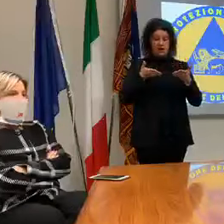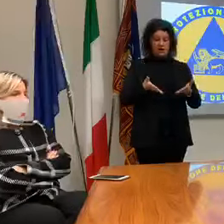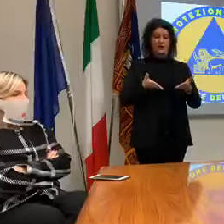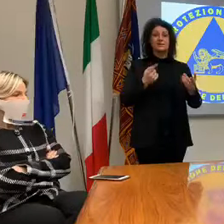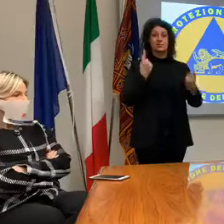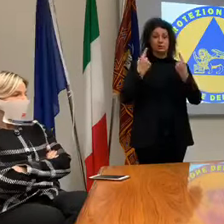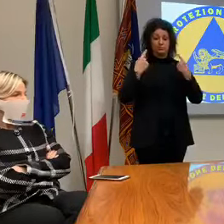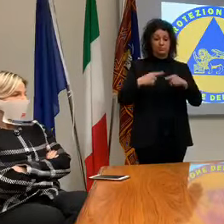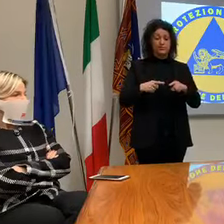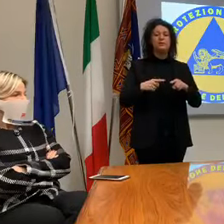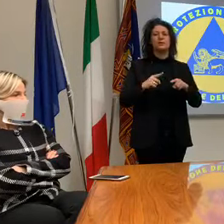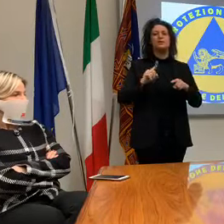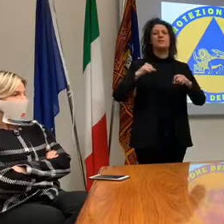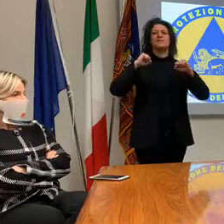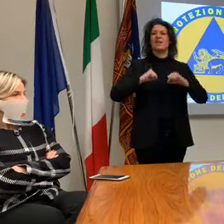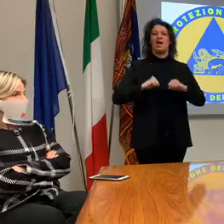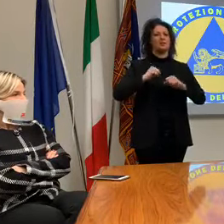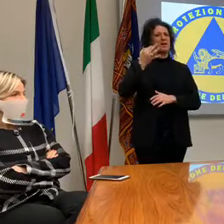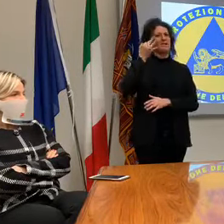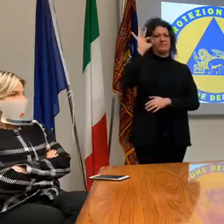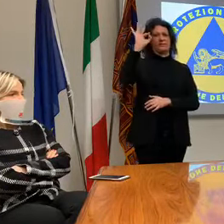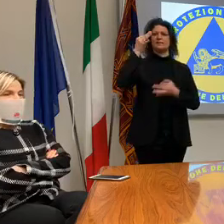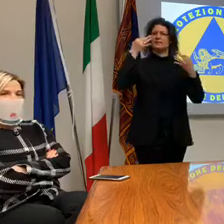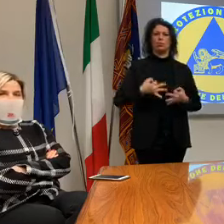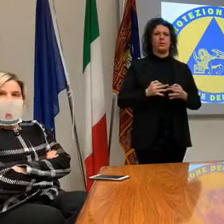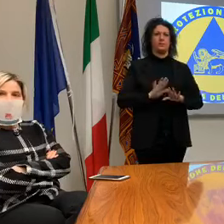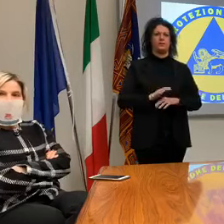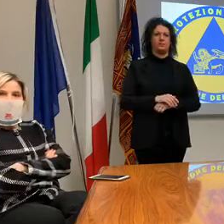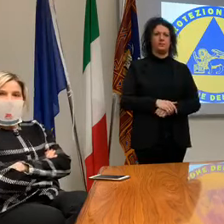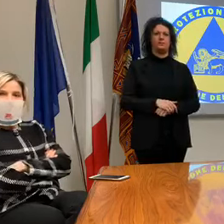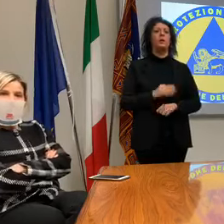sicuramente eccellente. Domande, prego.